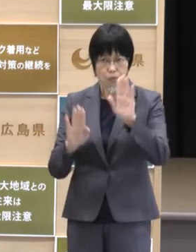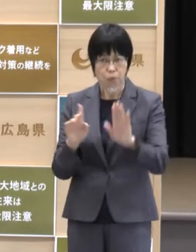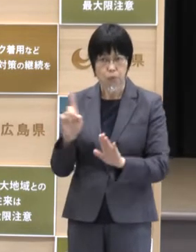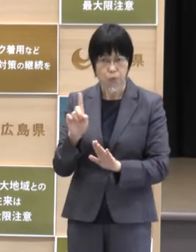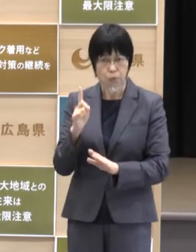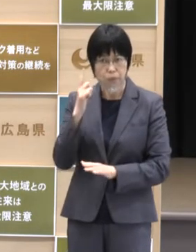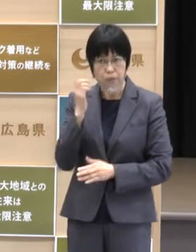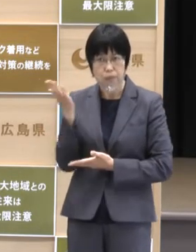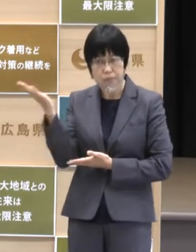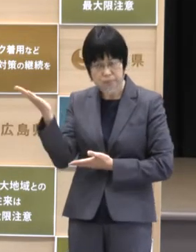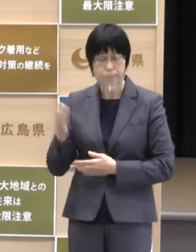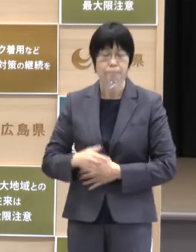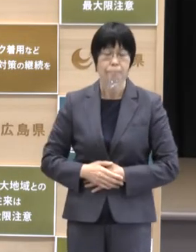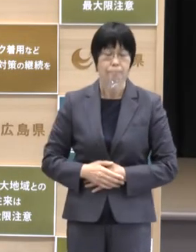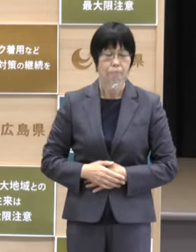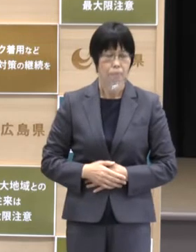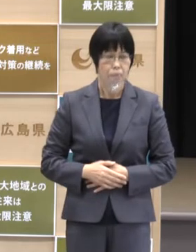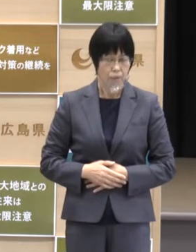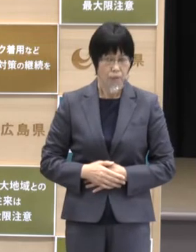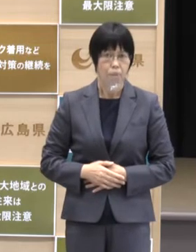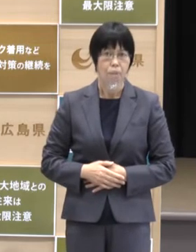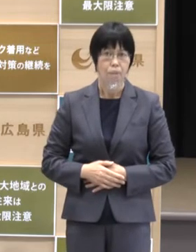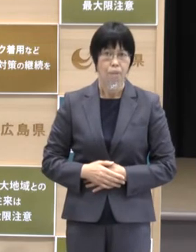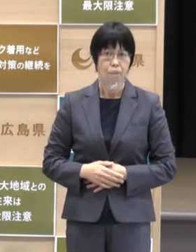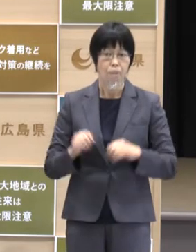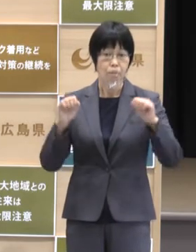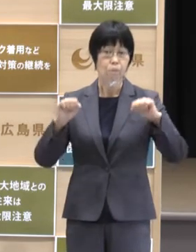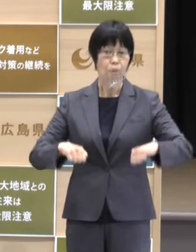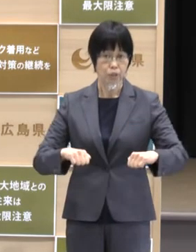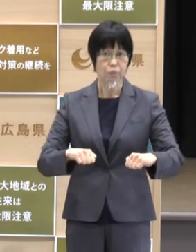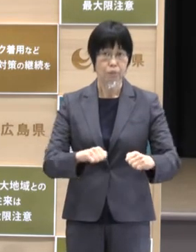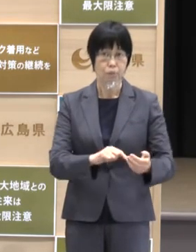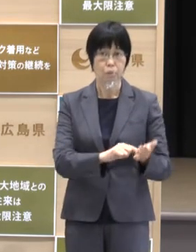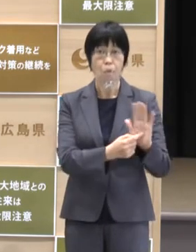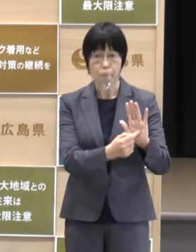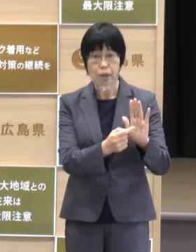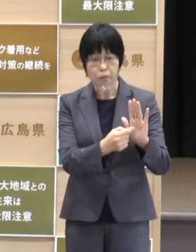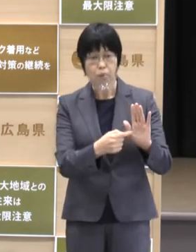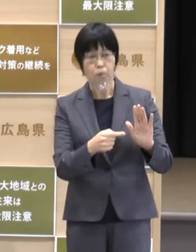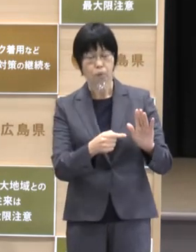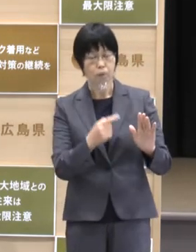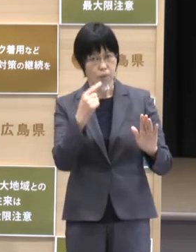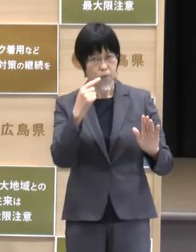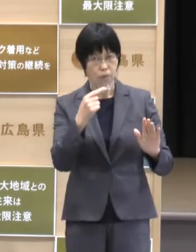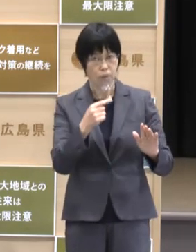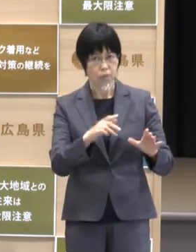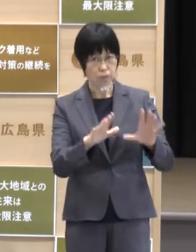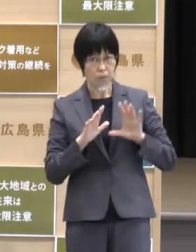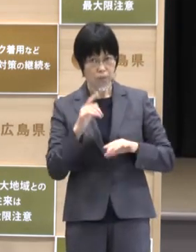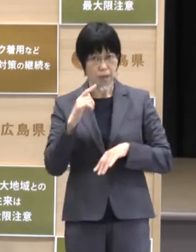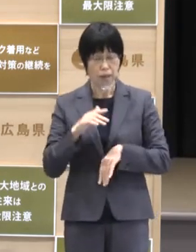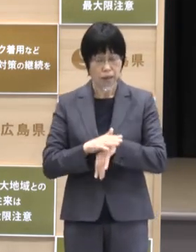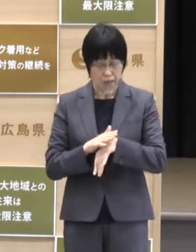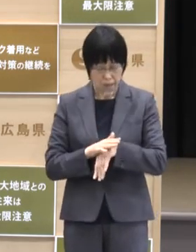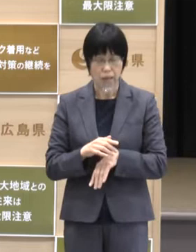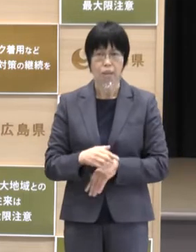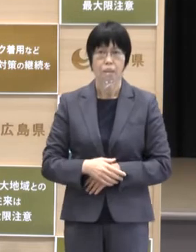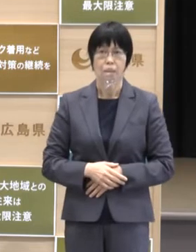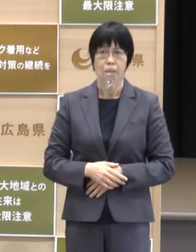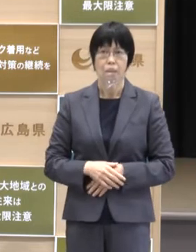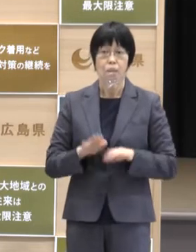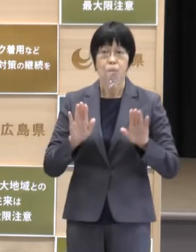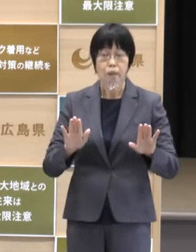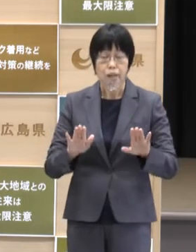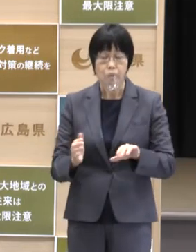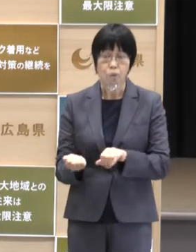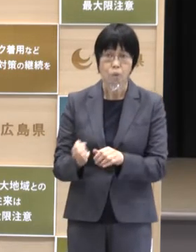か。 はい、まずその同意表明の受け止めということですけれども、今回の再稼働の同意というのは